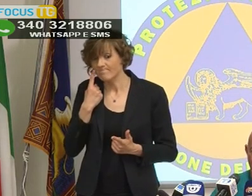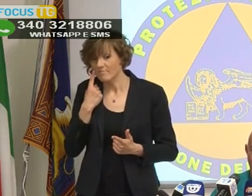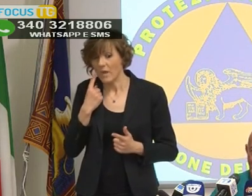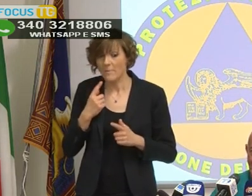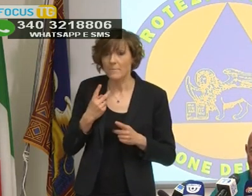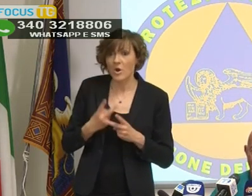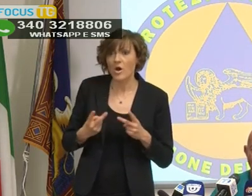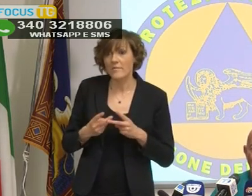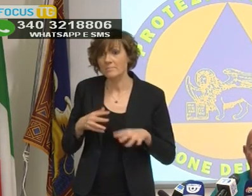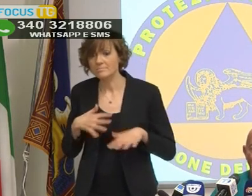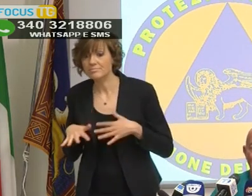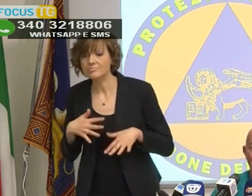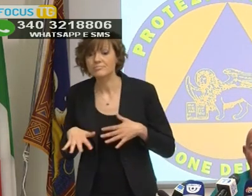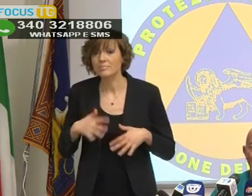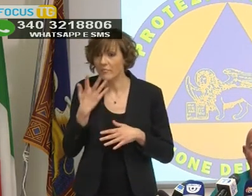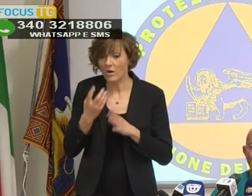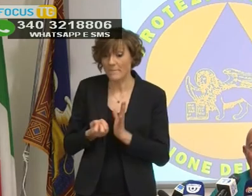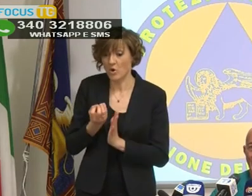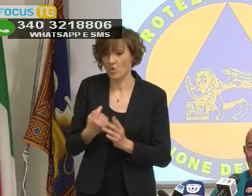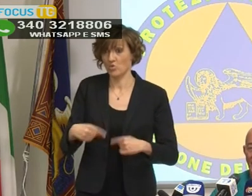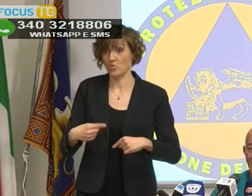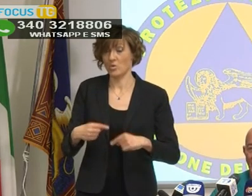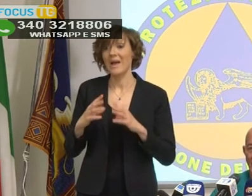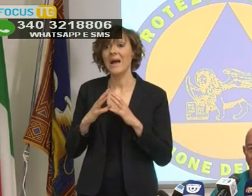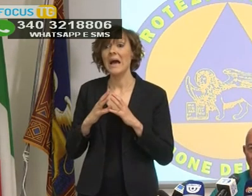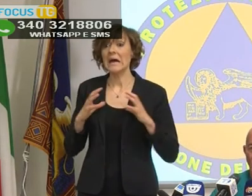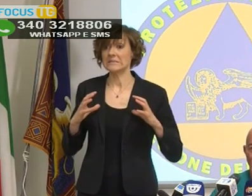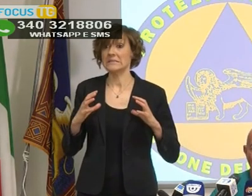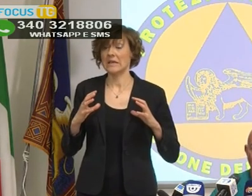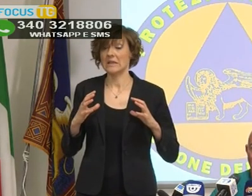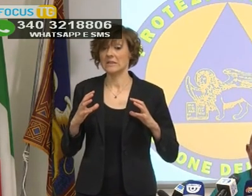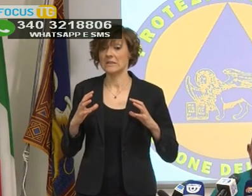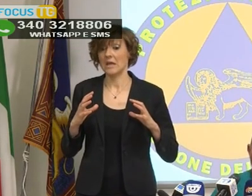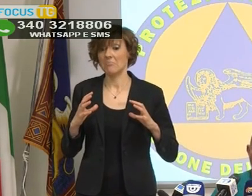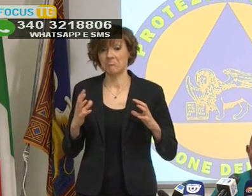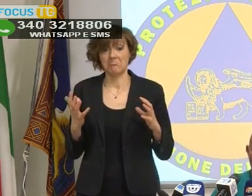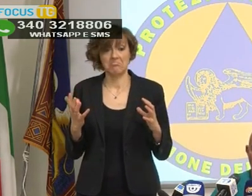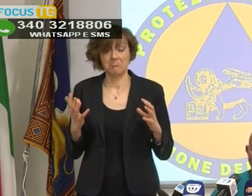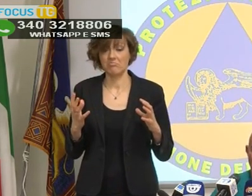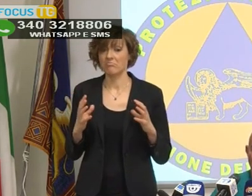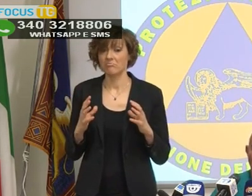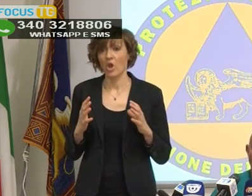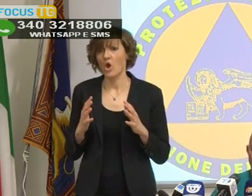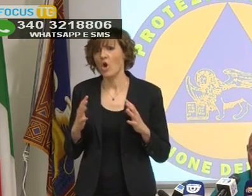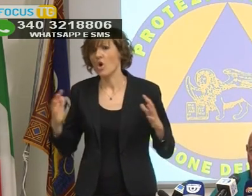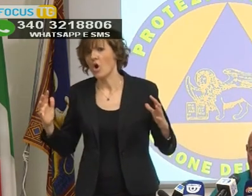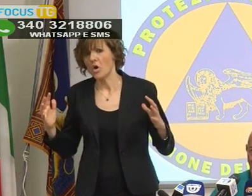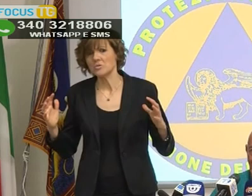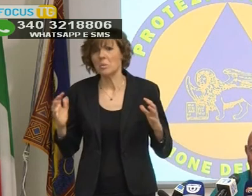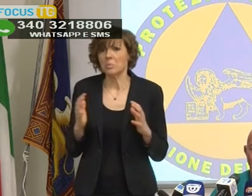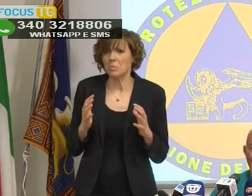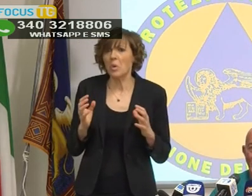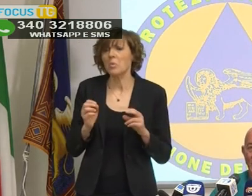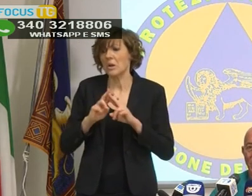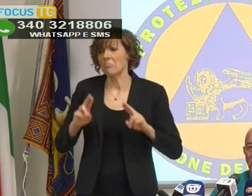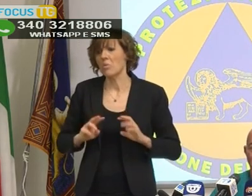questo test, sia aziende, diciamo così, non grossissime, sia le